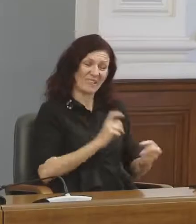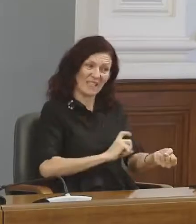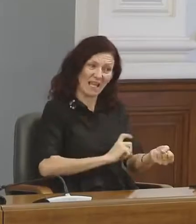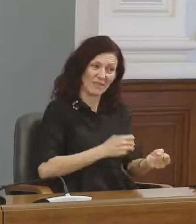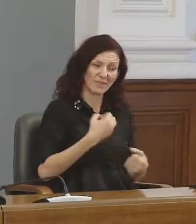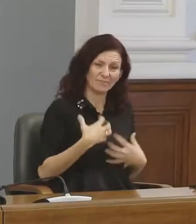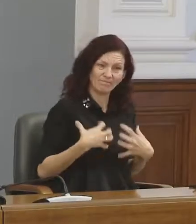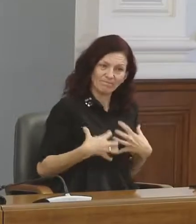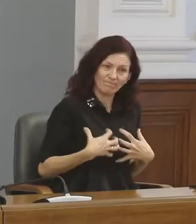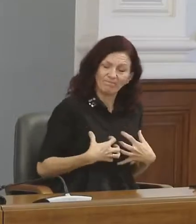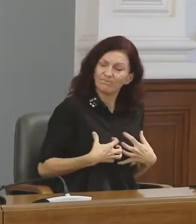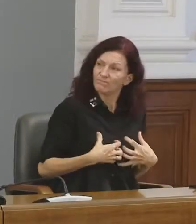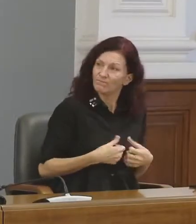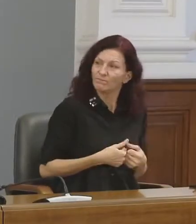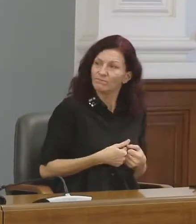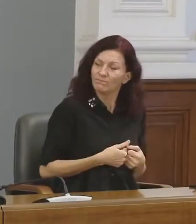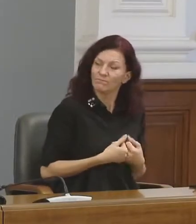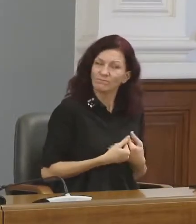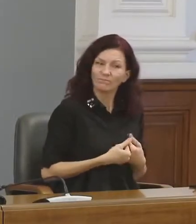изнервени са.